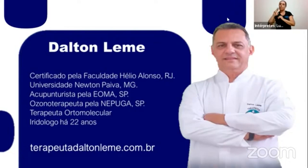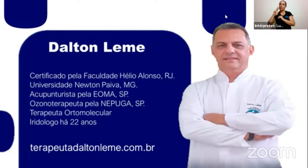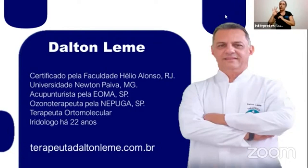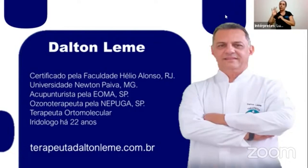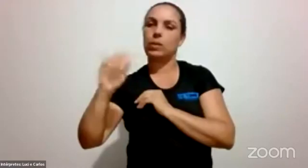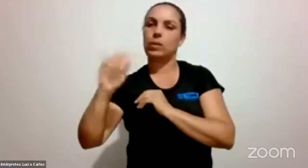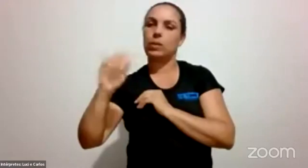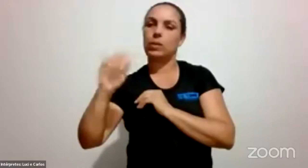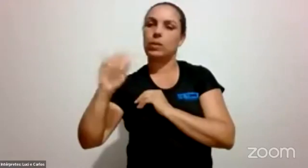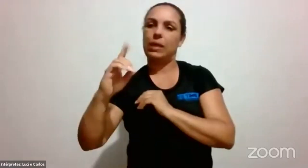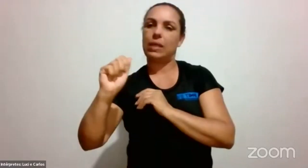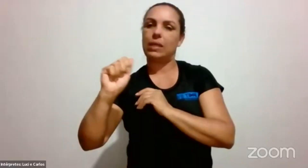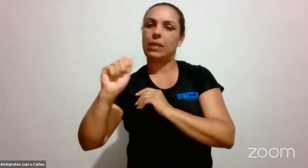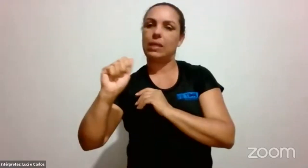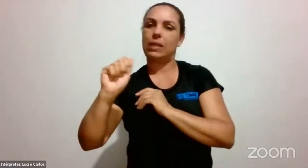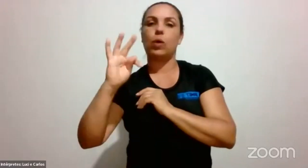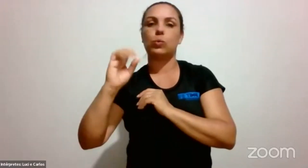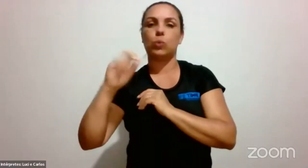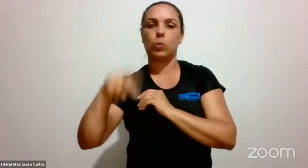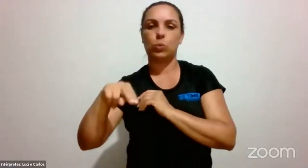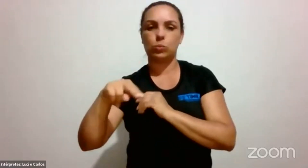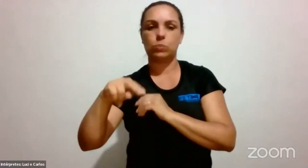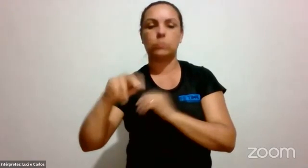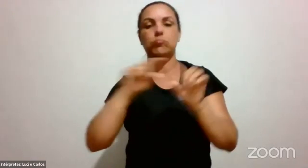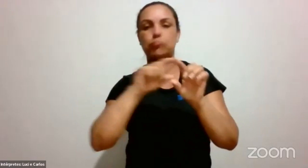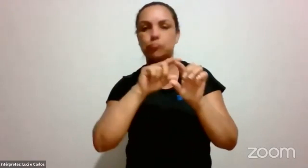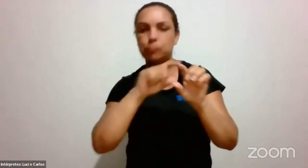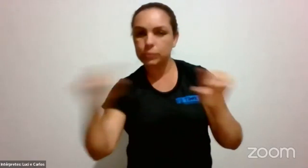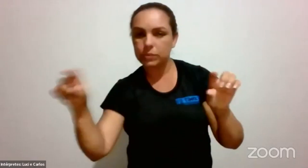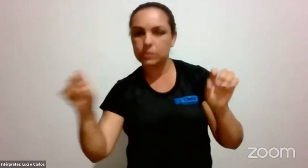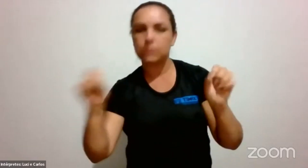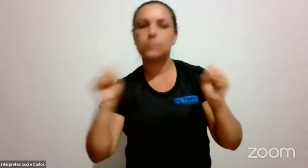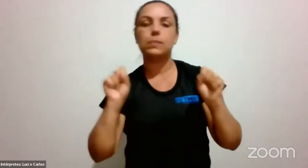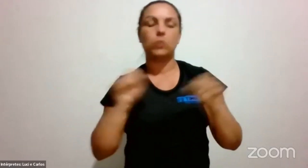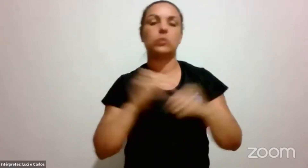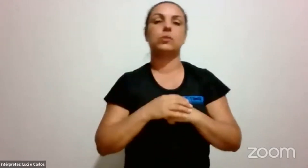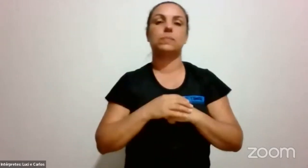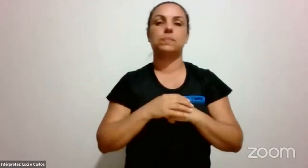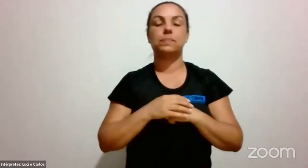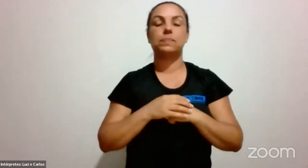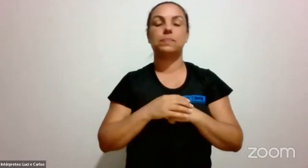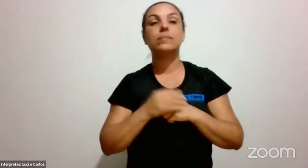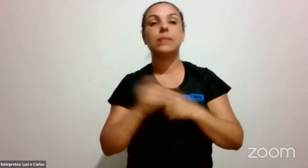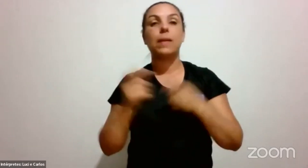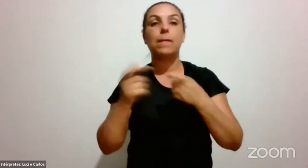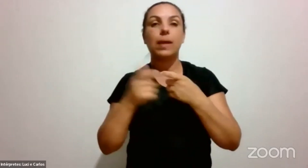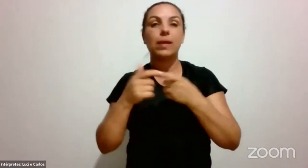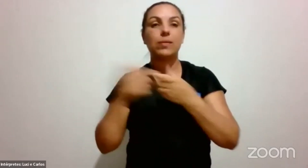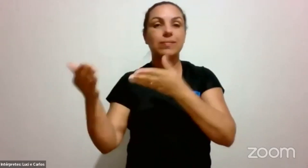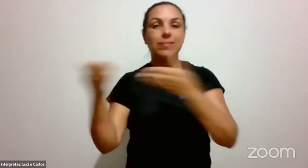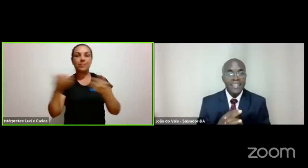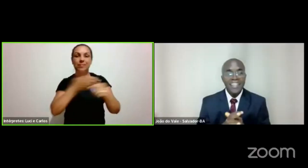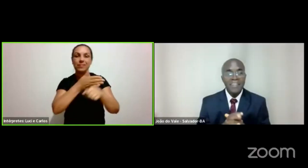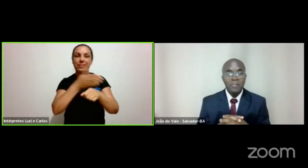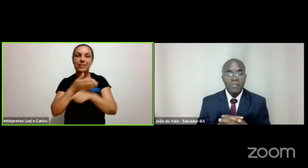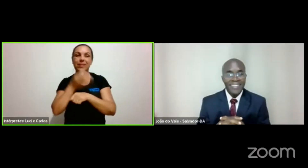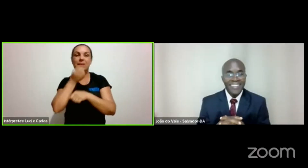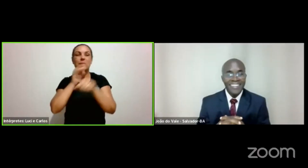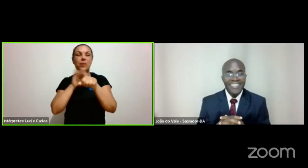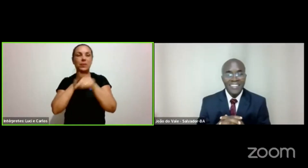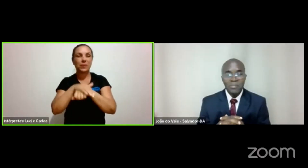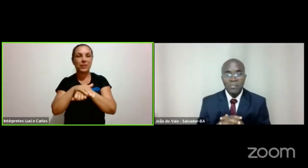Já introduzindo aqui o Dalton, onde é que está o Dalton aqui? Boa noite, Dalton. Tudo bem? Com